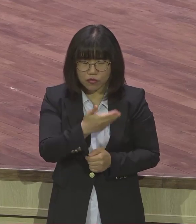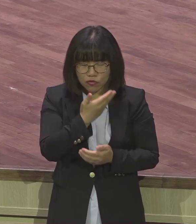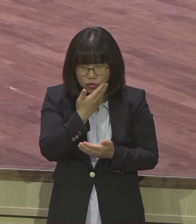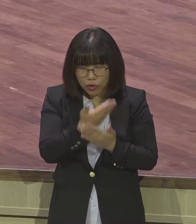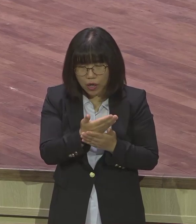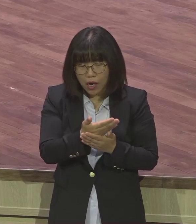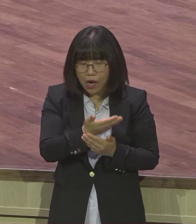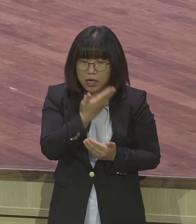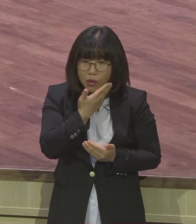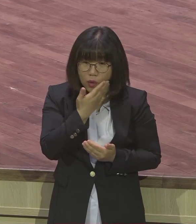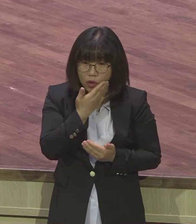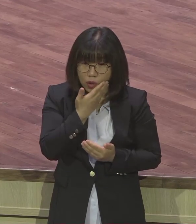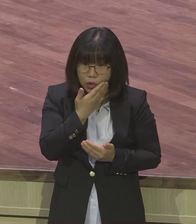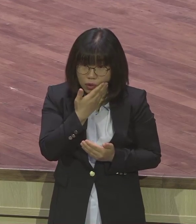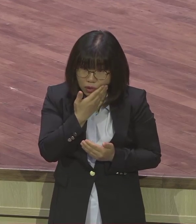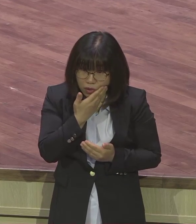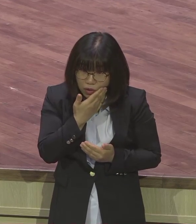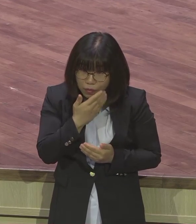주일학교 볼 때 주일학교